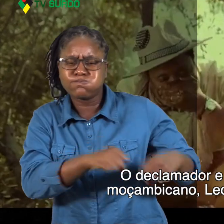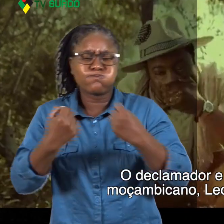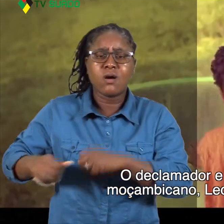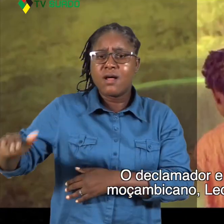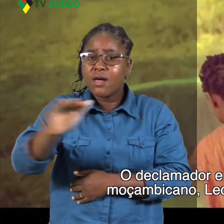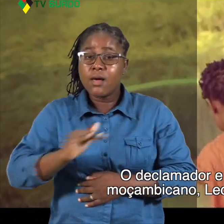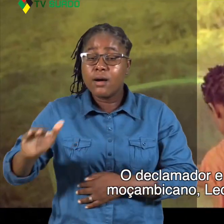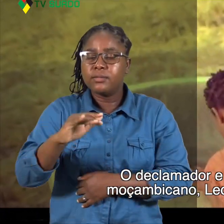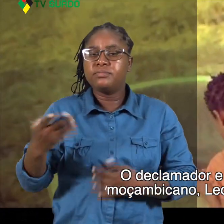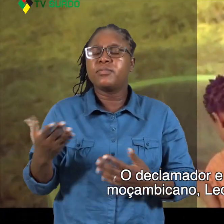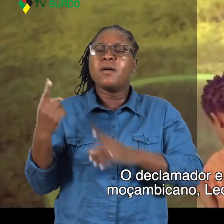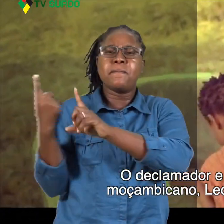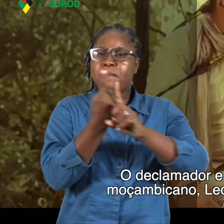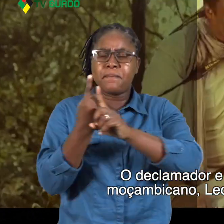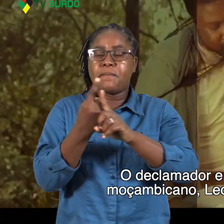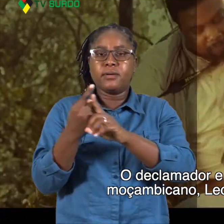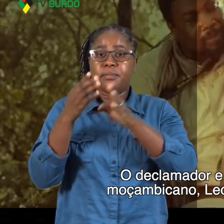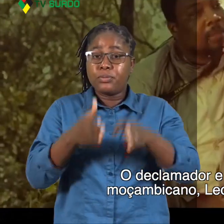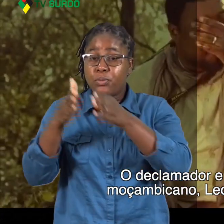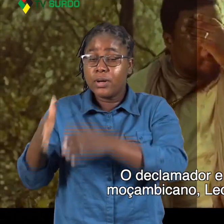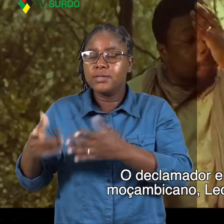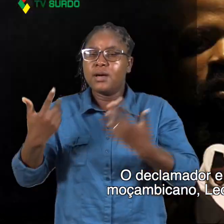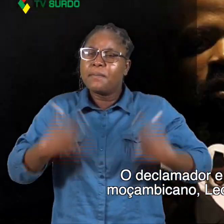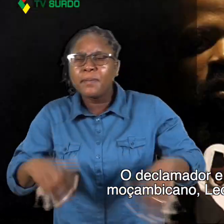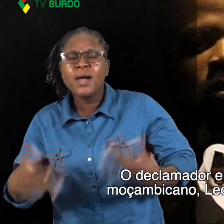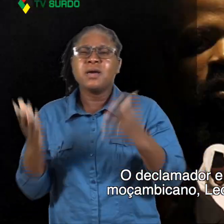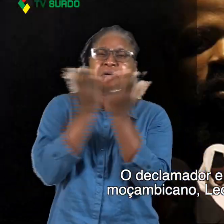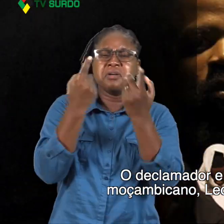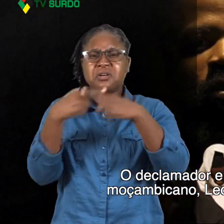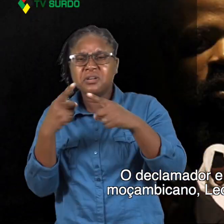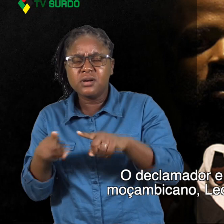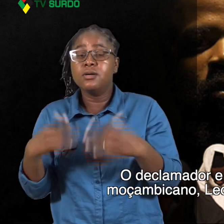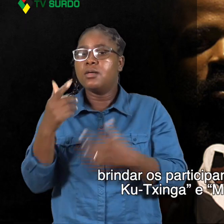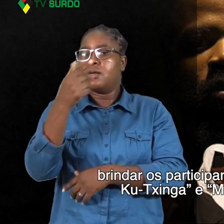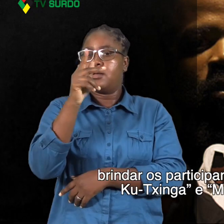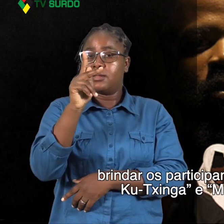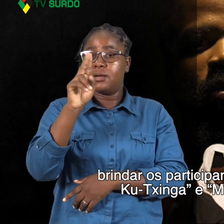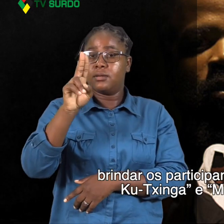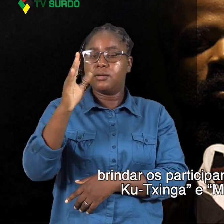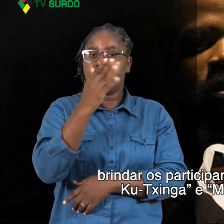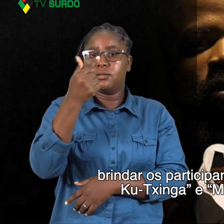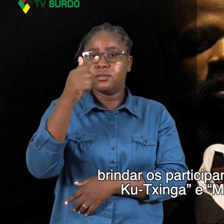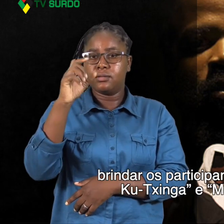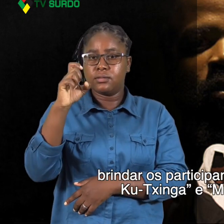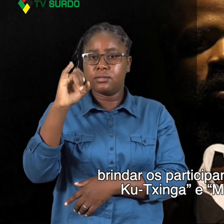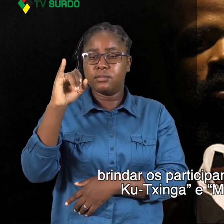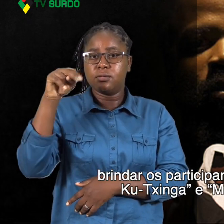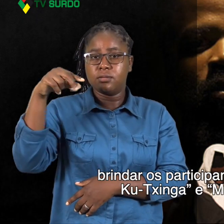O declamador e ativista social moçambicano, Leko Kululeko, vai brindar os participantes com as